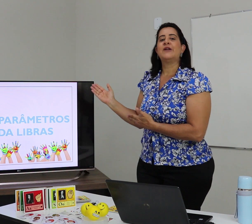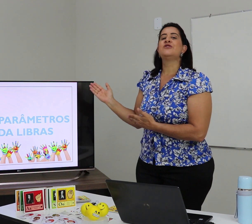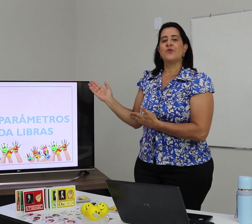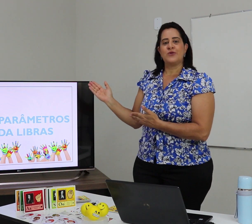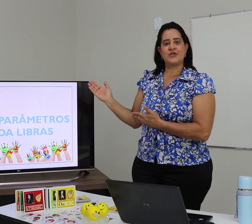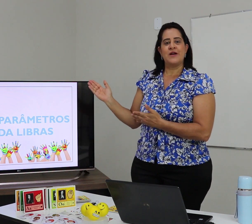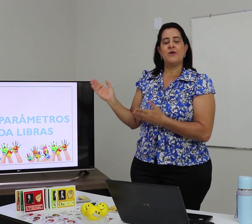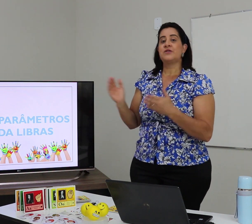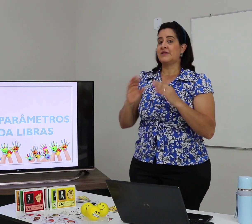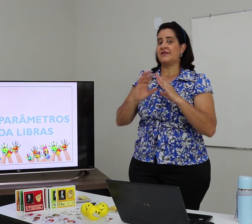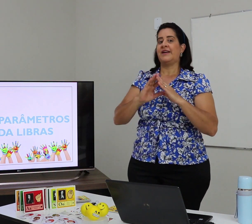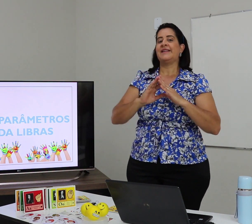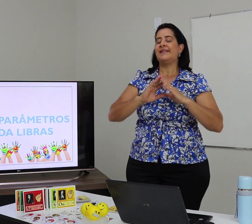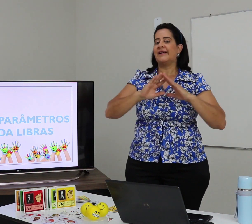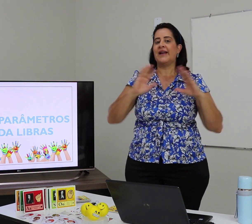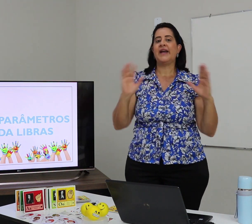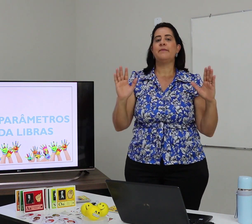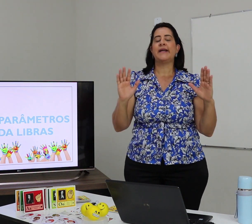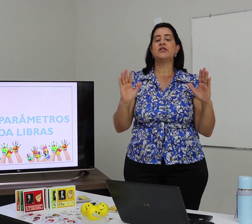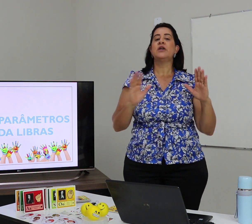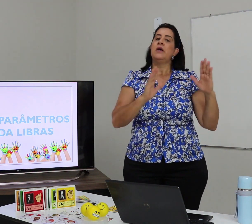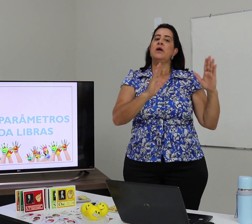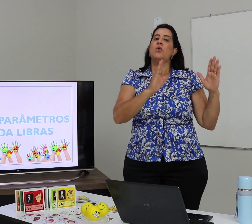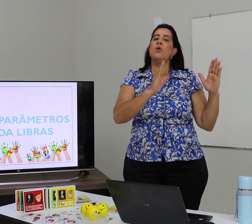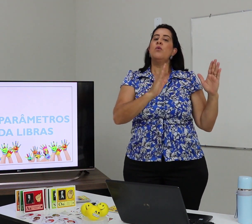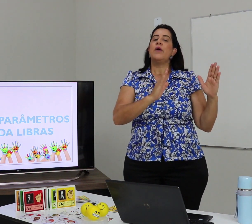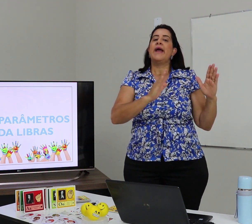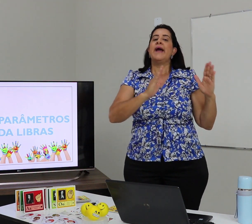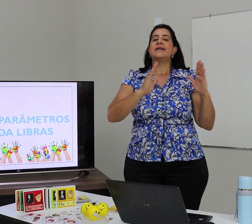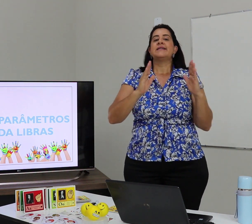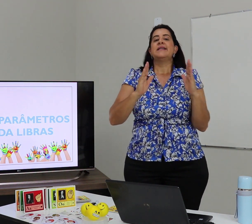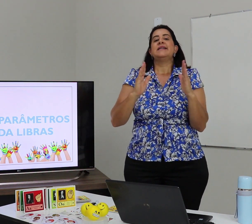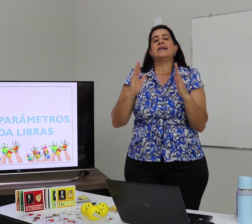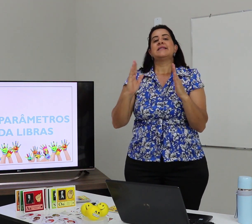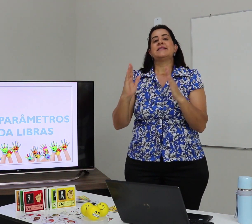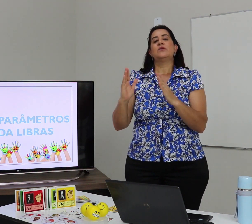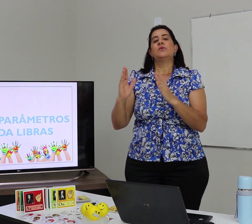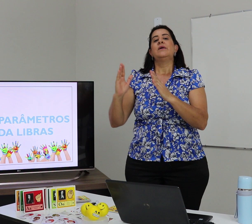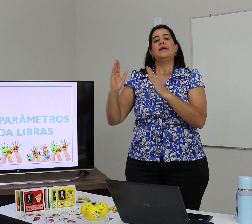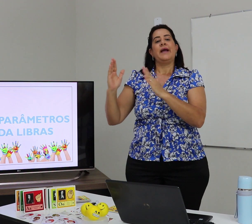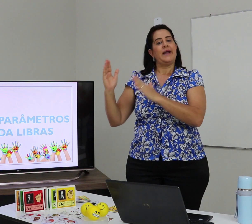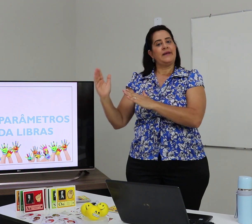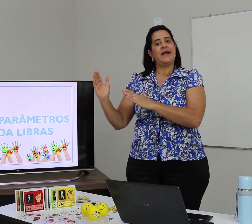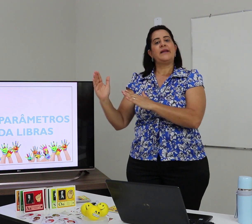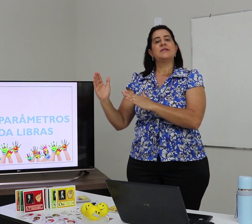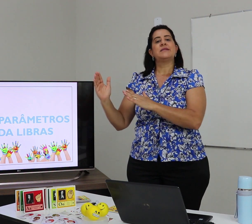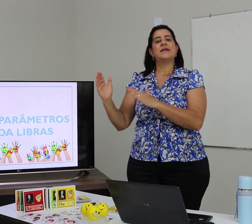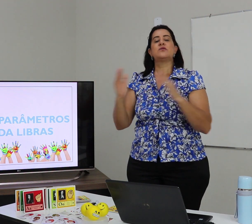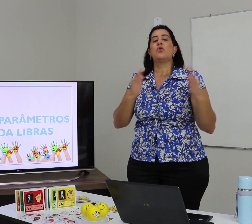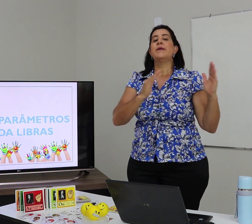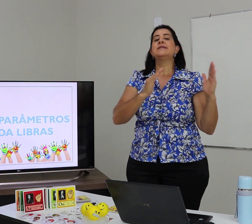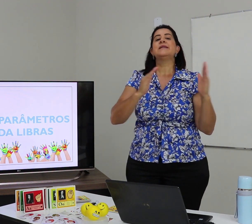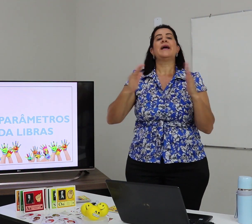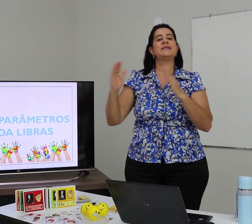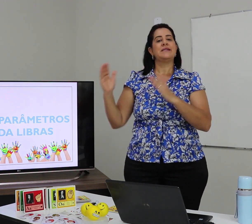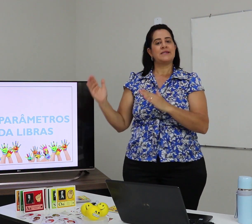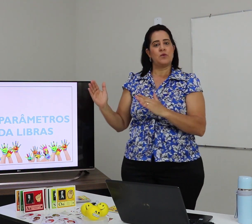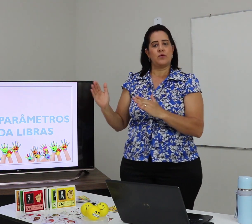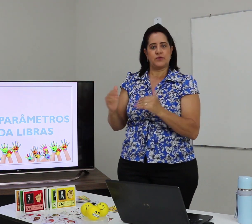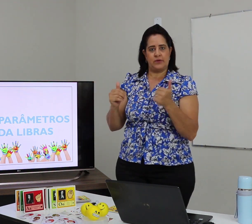de hoje, onde você vai entender claramente como é a sinalização na língua de sinais, como esses sinais eles são